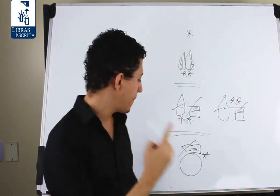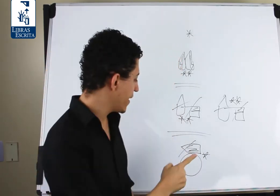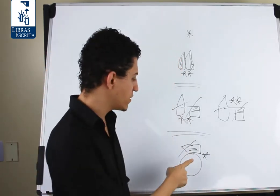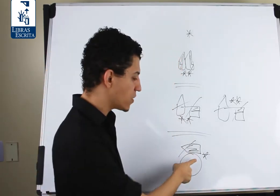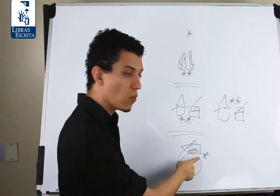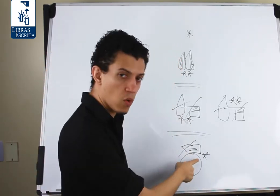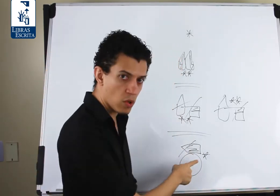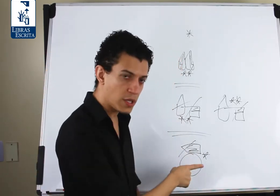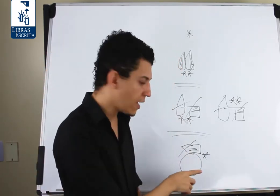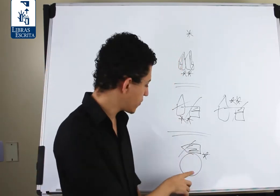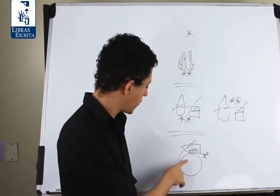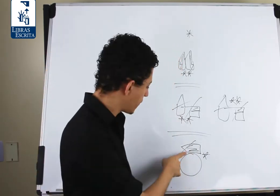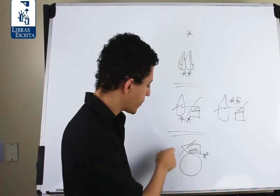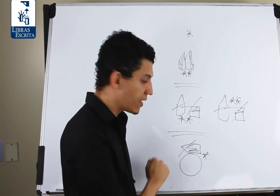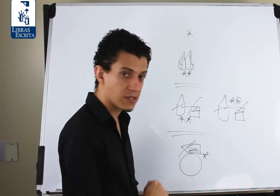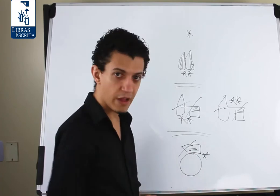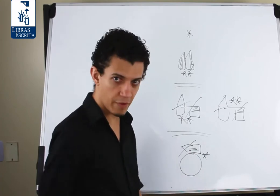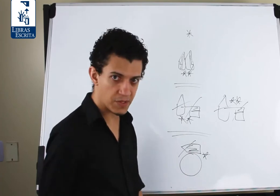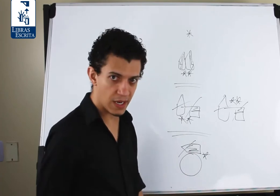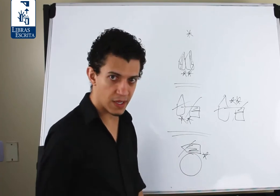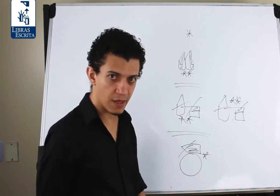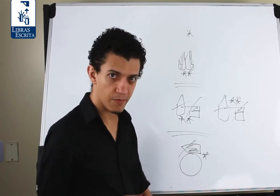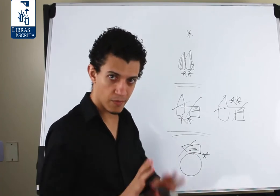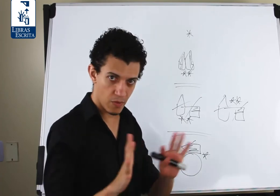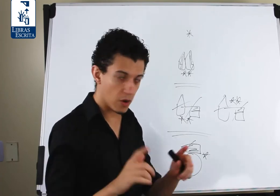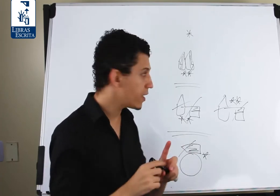Apenas um contato. Escrevemos ele aqui. Ok.